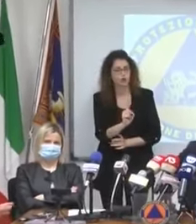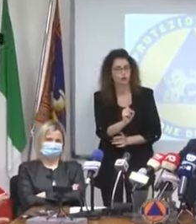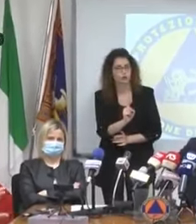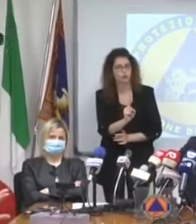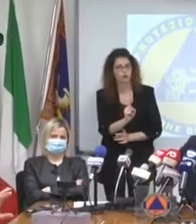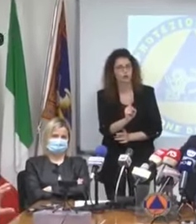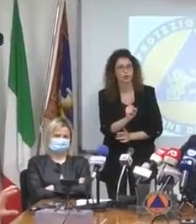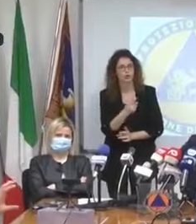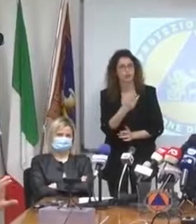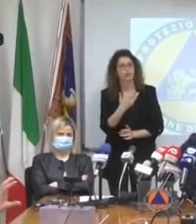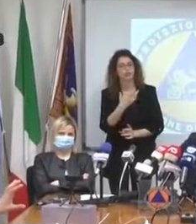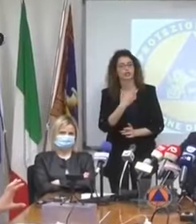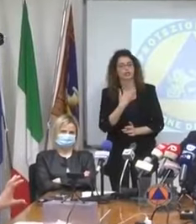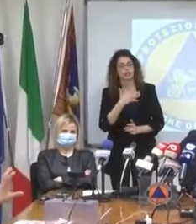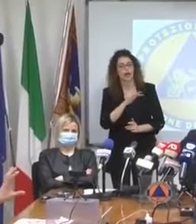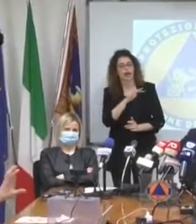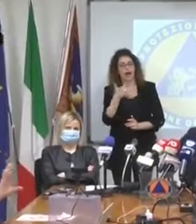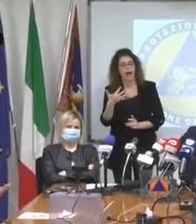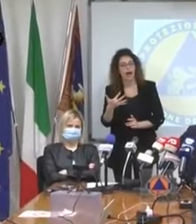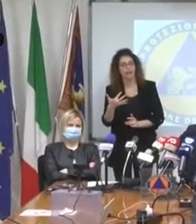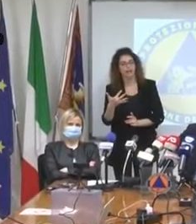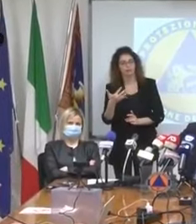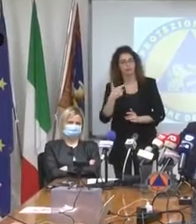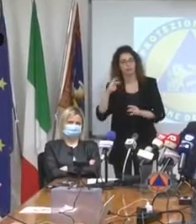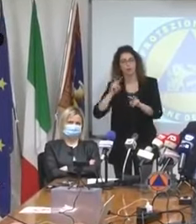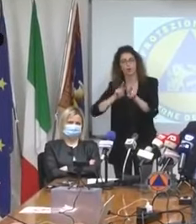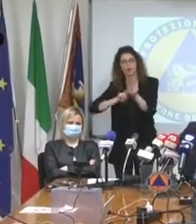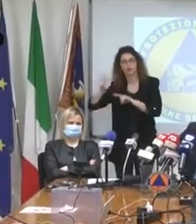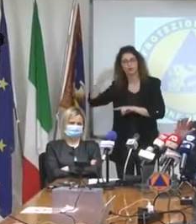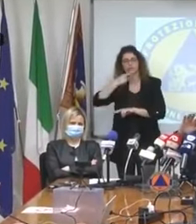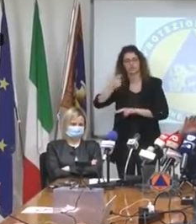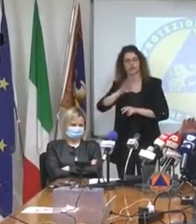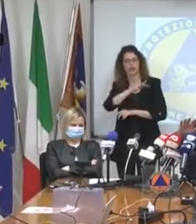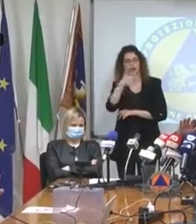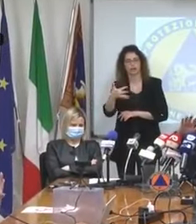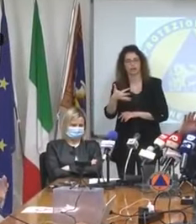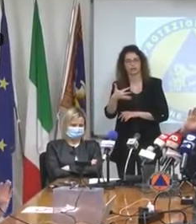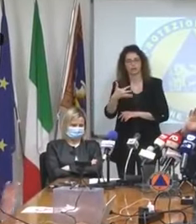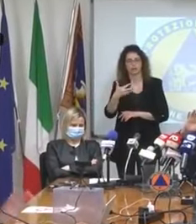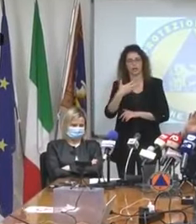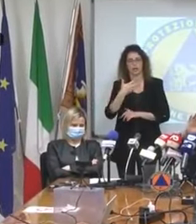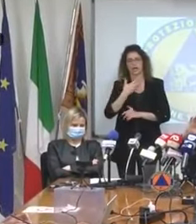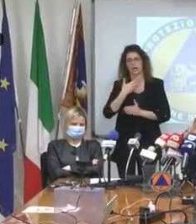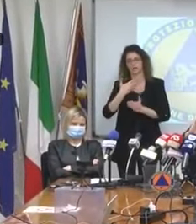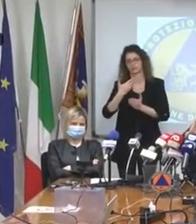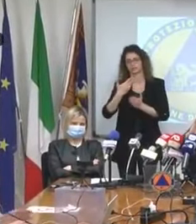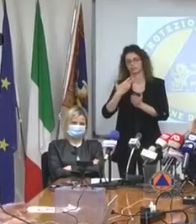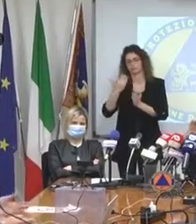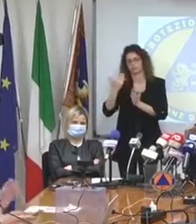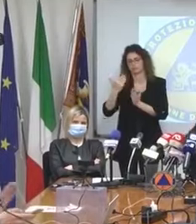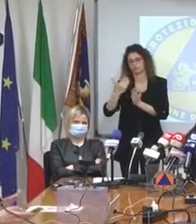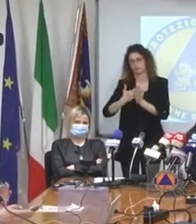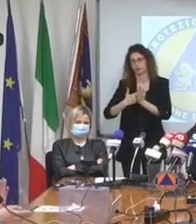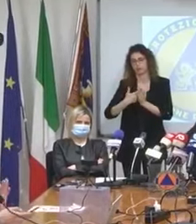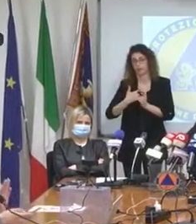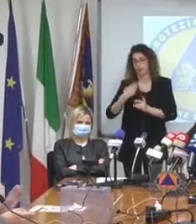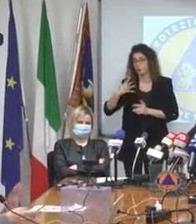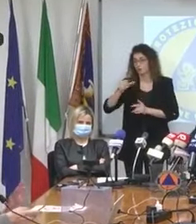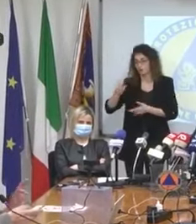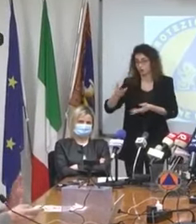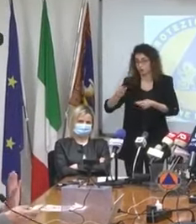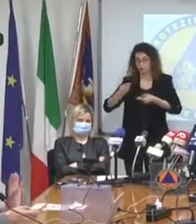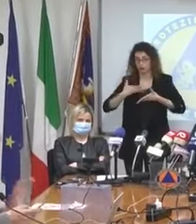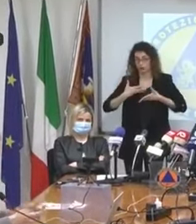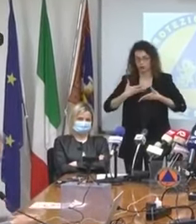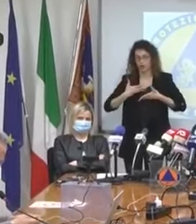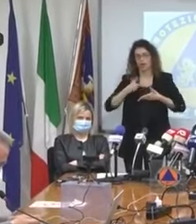l'altro che viene classificato nazionalmente come altro. Facciamo una relazione, perché non vorrei che instilliamo confusione. No, me l'ha dato Mongillo questo,